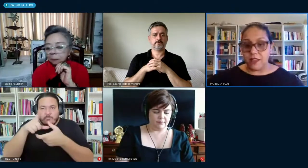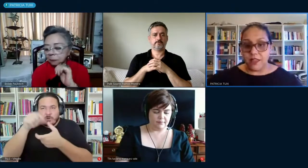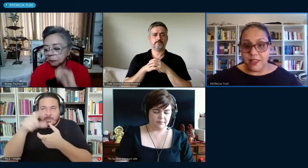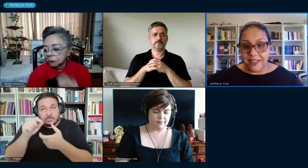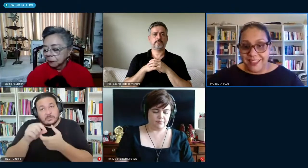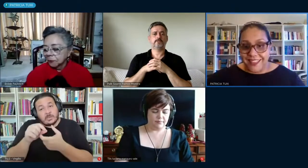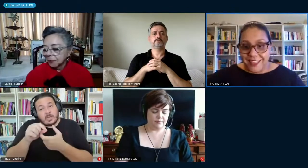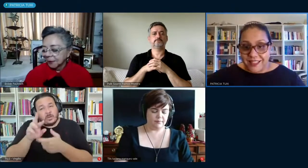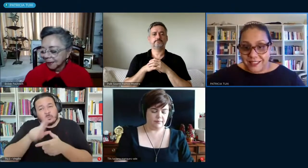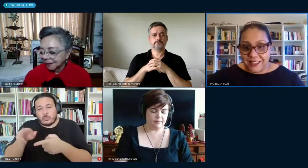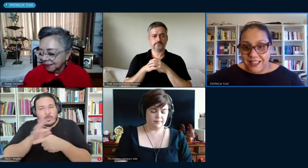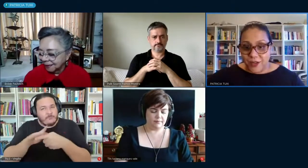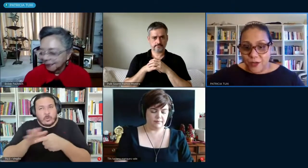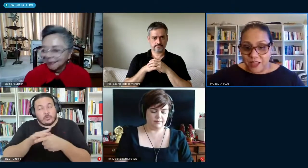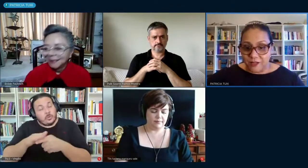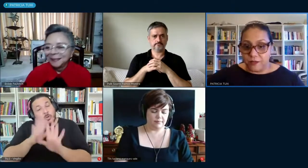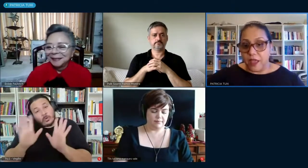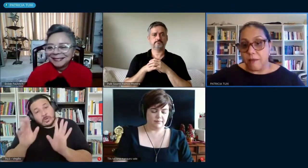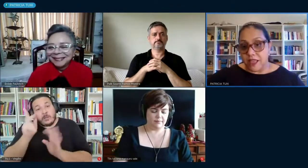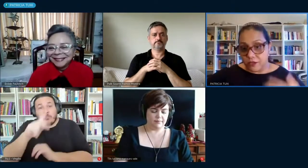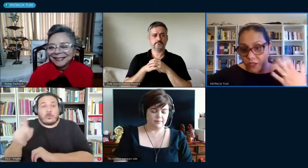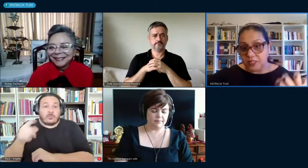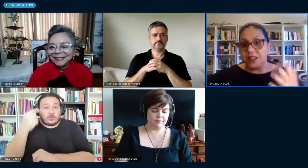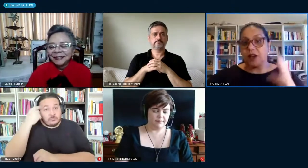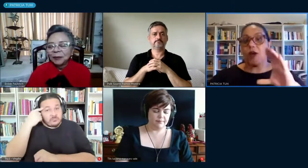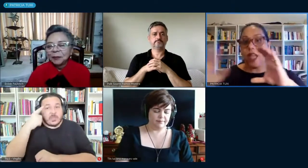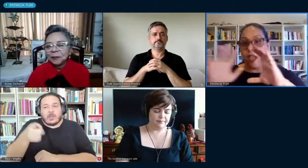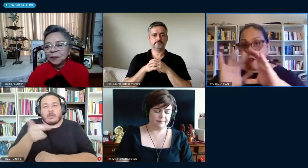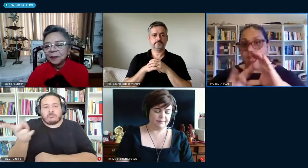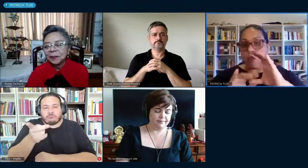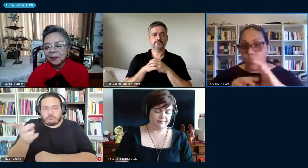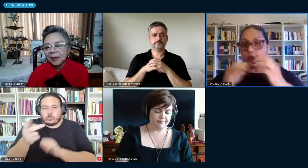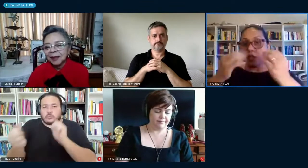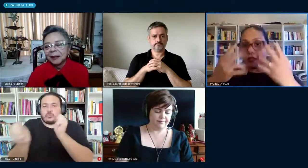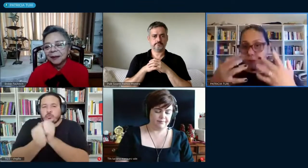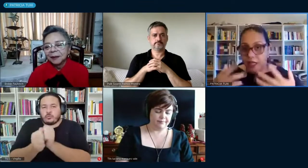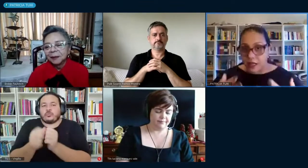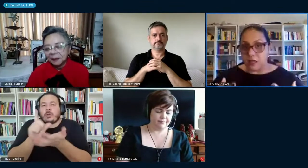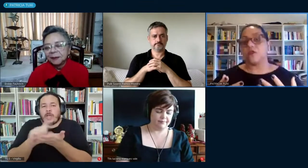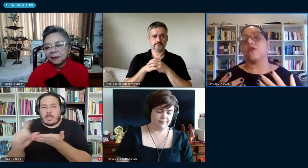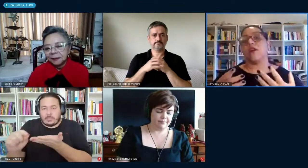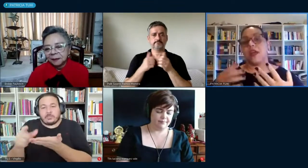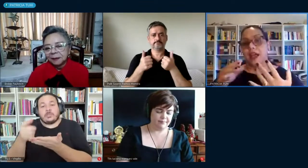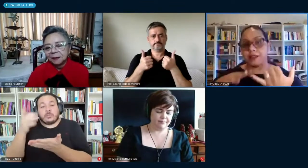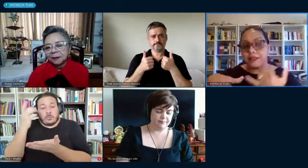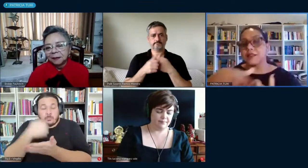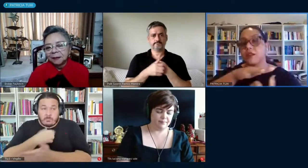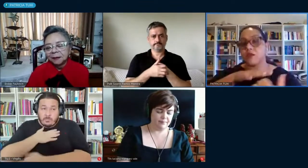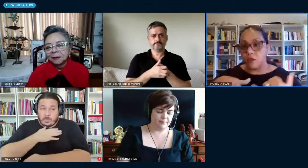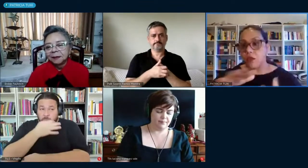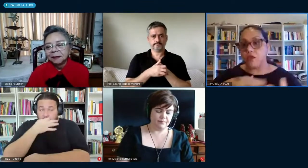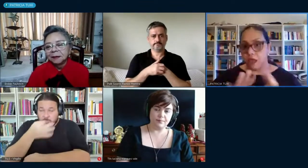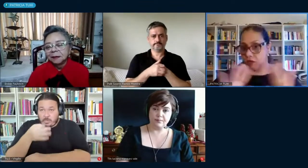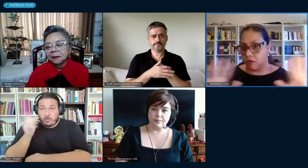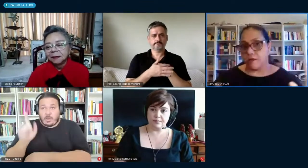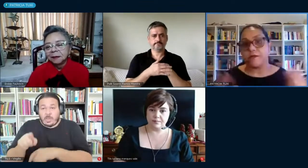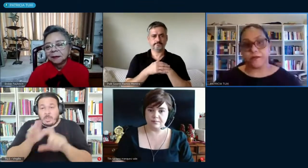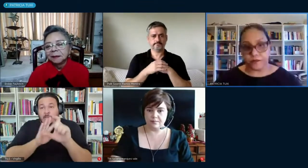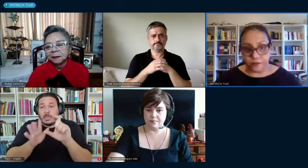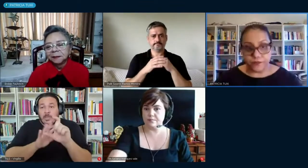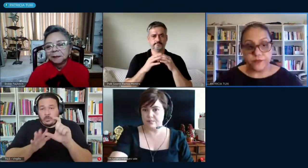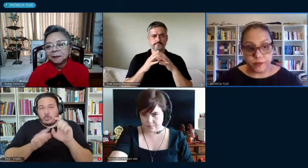vai seguir com isso. A minha sugestão é o QR Code explicando essa questão do